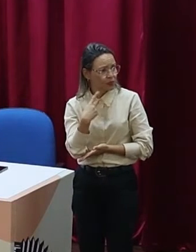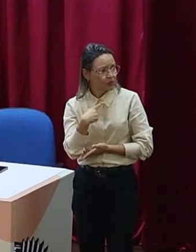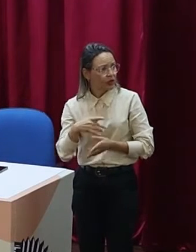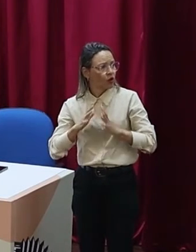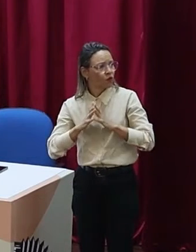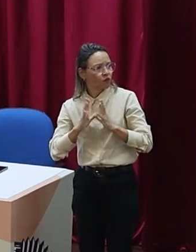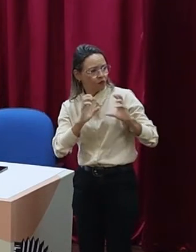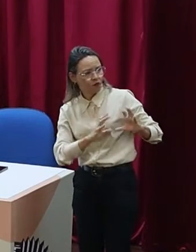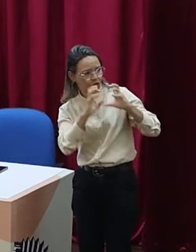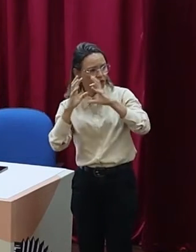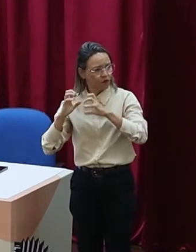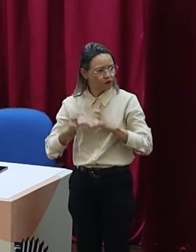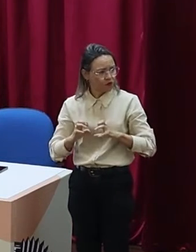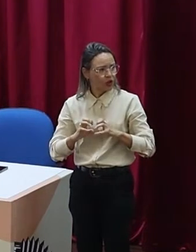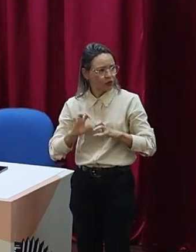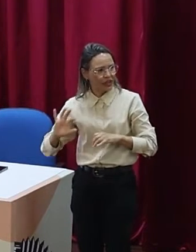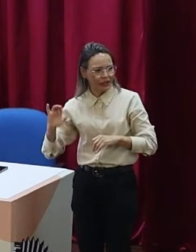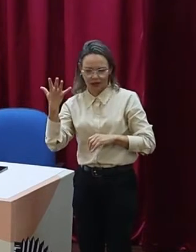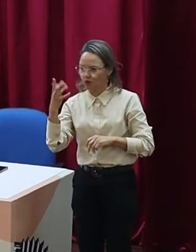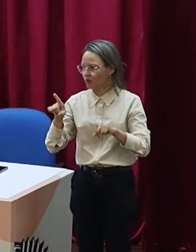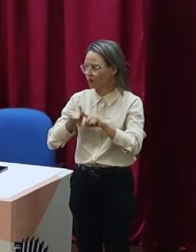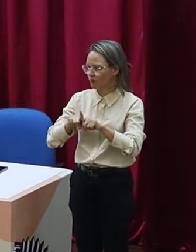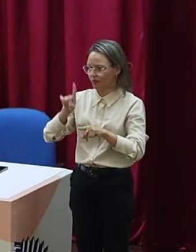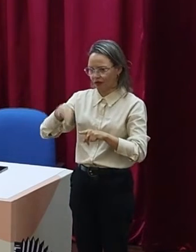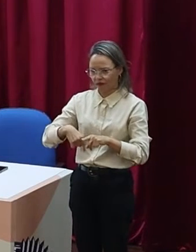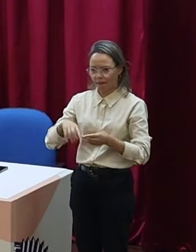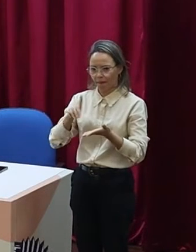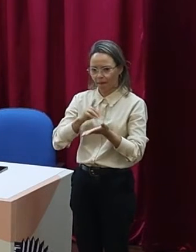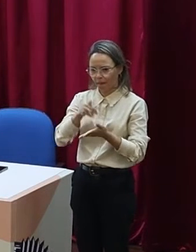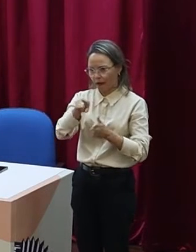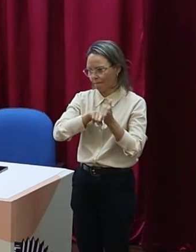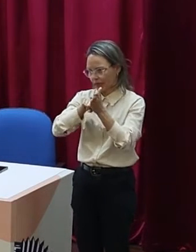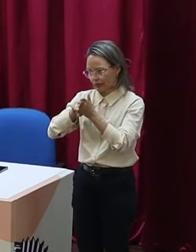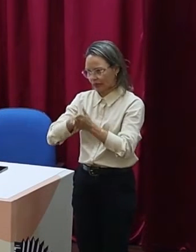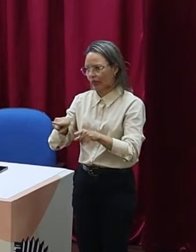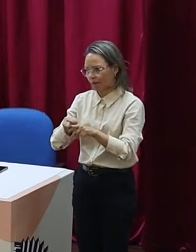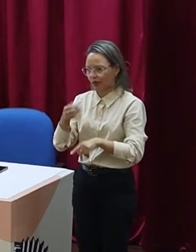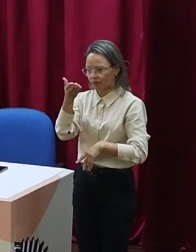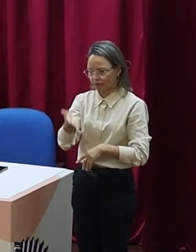linguístico incidental, né? Então, também fruto das pesquisas de Caroline Santos, na sua